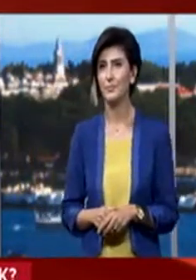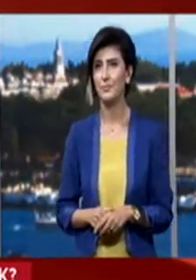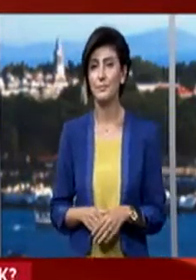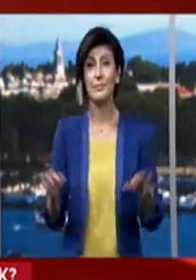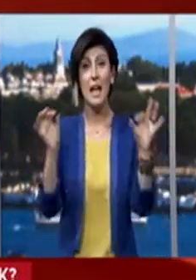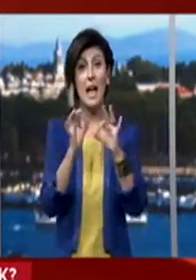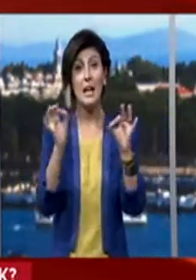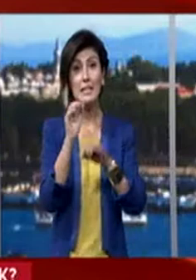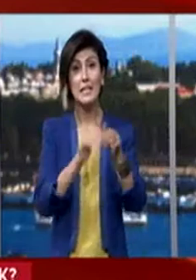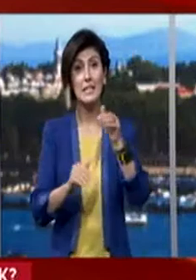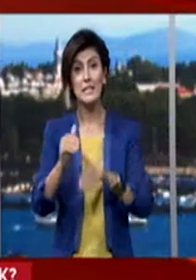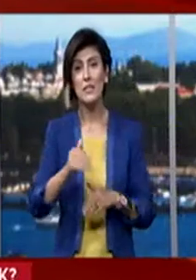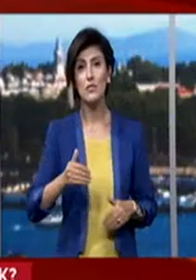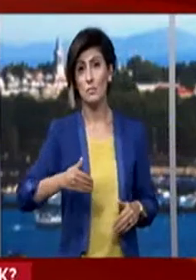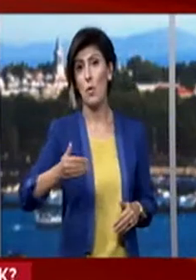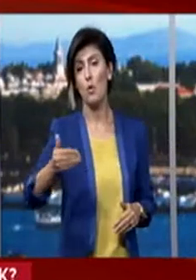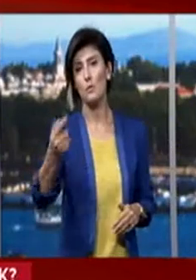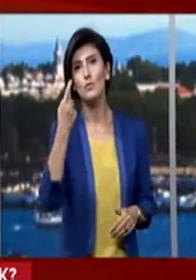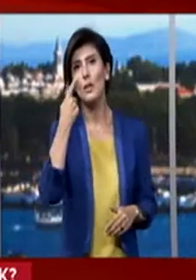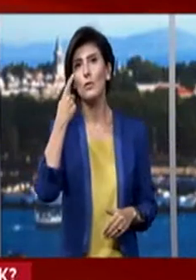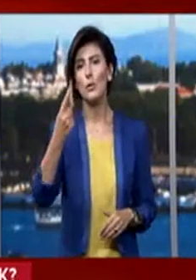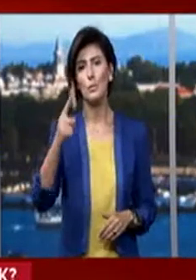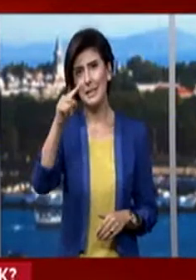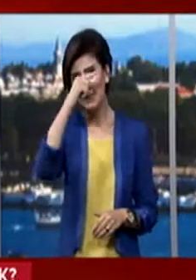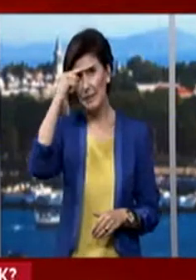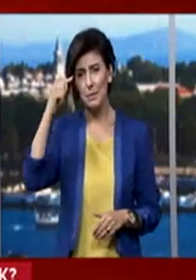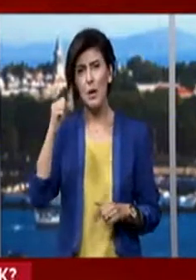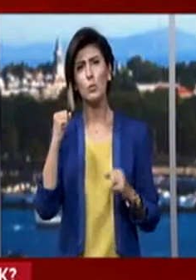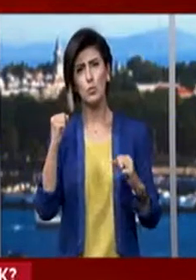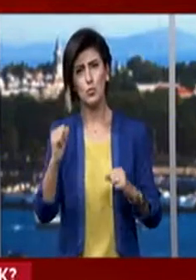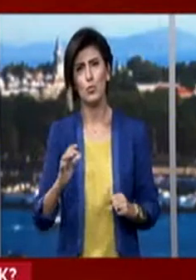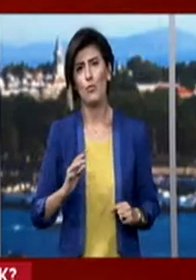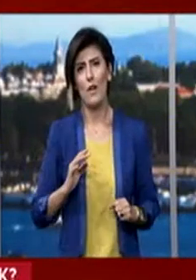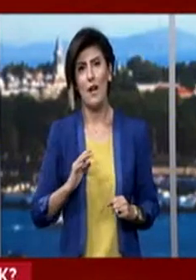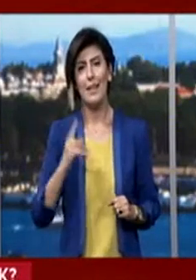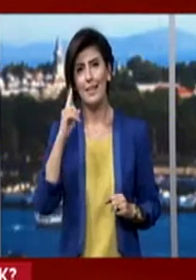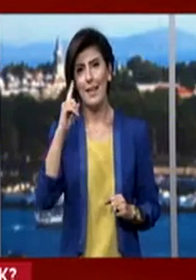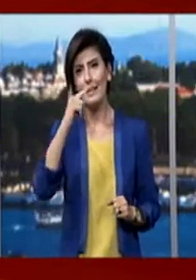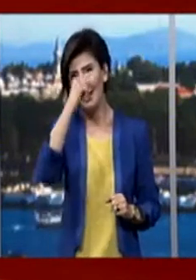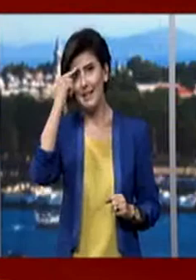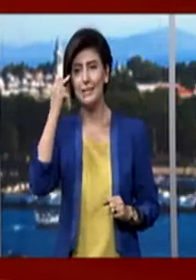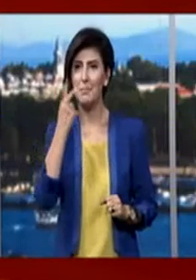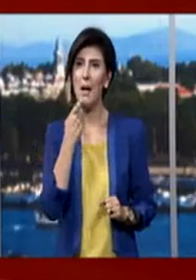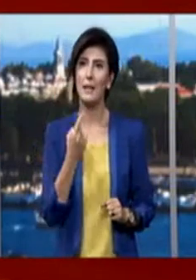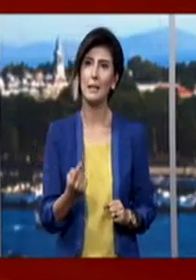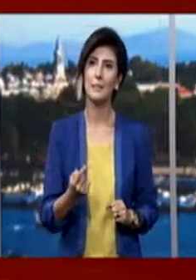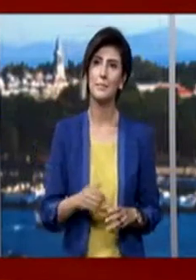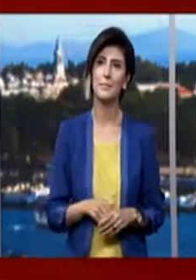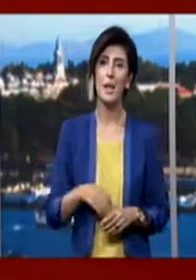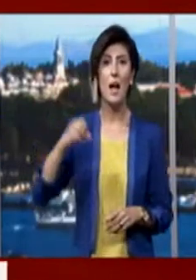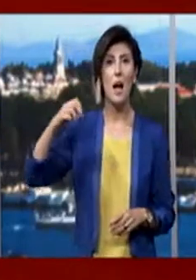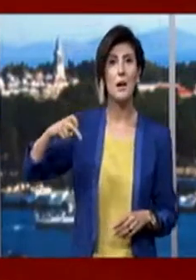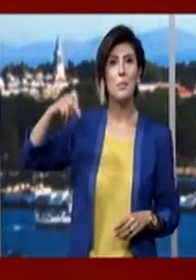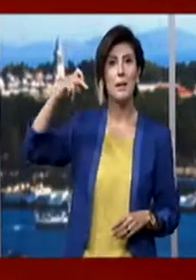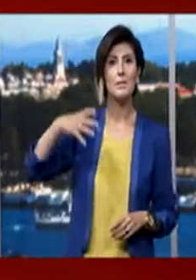Erken seçim önümüzde görünen bir ihtimaldir, güçlü bir ihtimaldir. Hatta tek ihtimal haline gelmiştir diyebiliriz. AK Parti ve